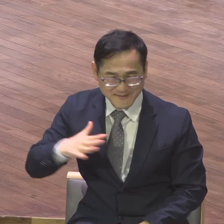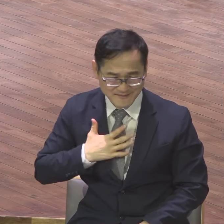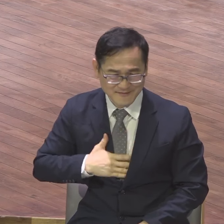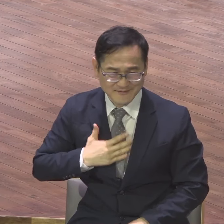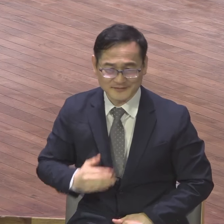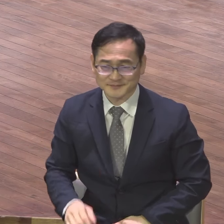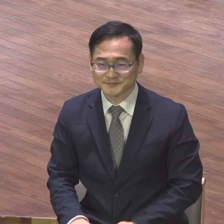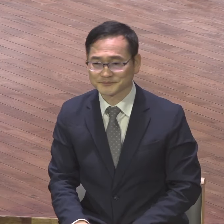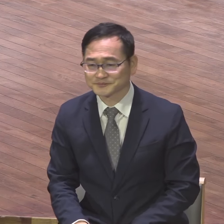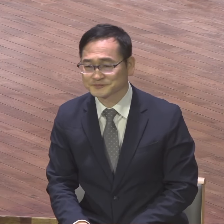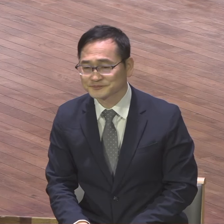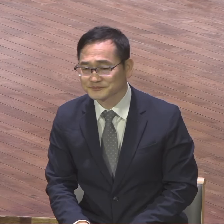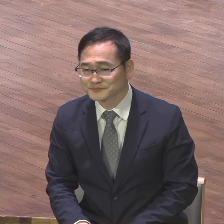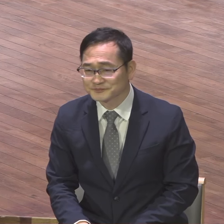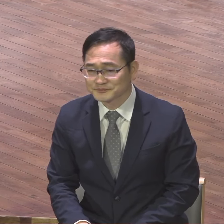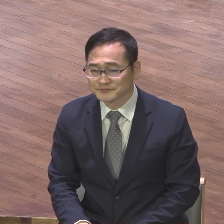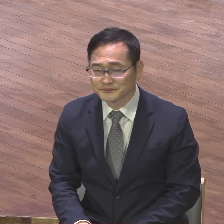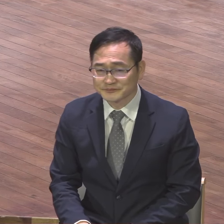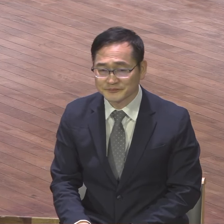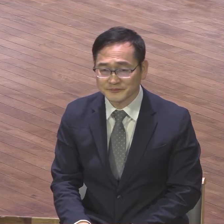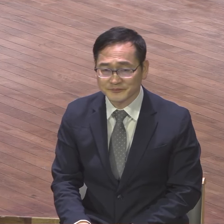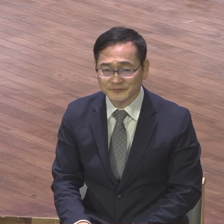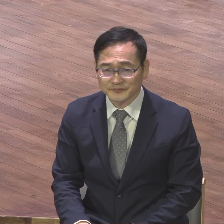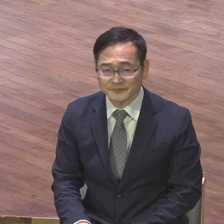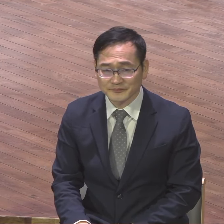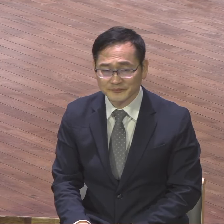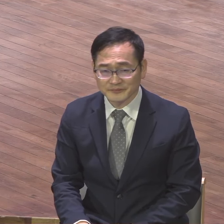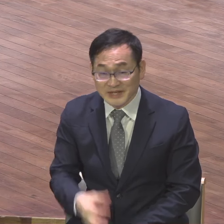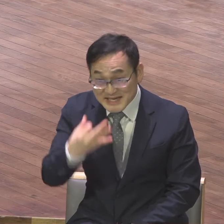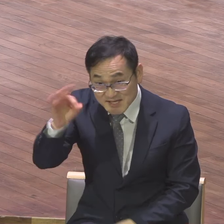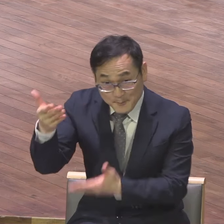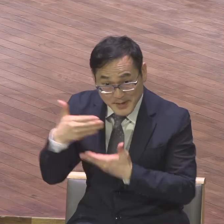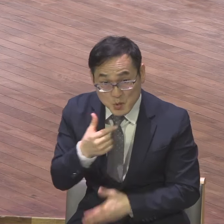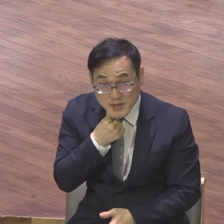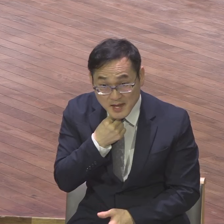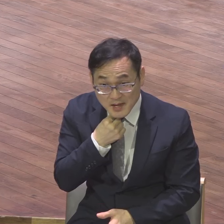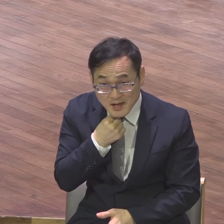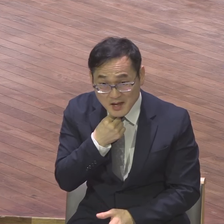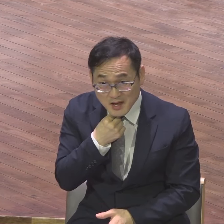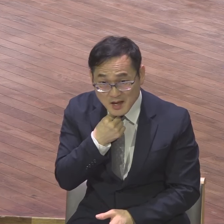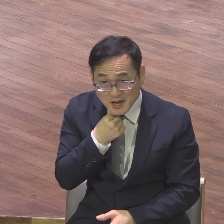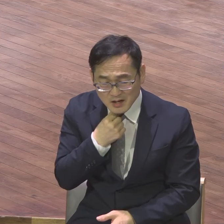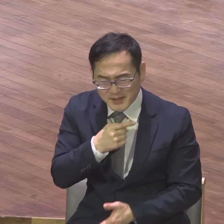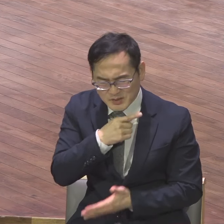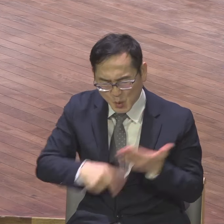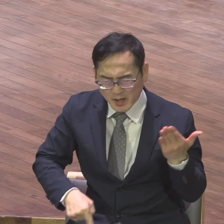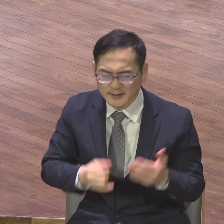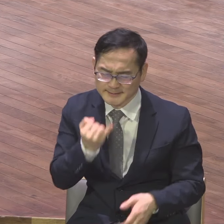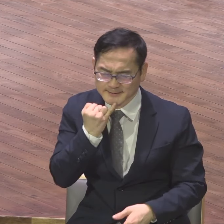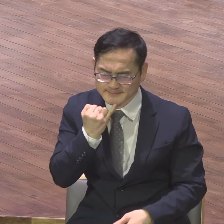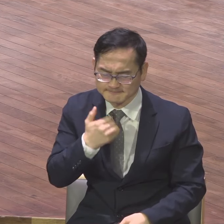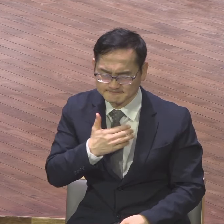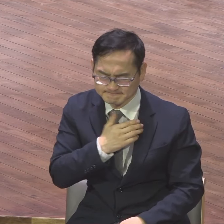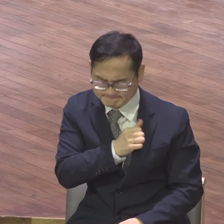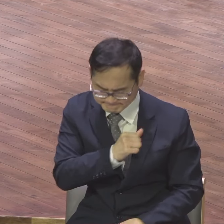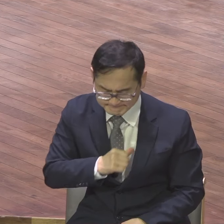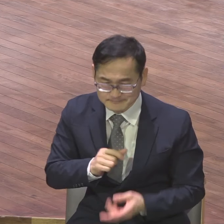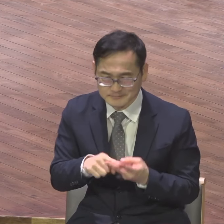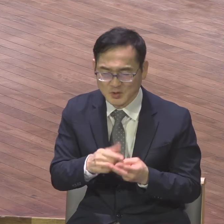그러면 어떻게 돼요? 양보해야 돼요. 대접해야 돼요. 손해 엄청 봅니다. 숨겨야 되고.